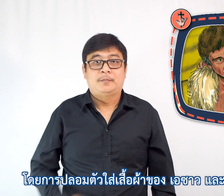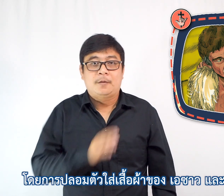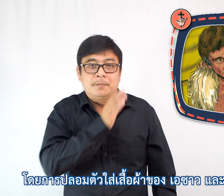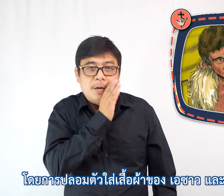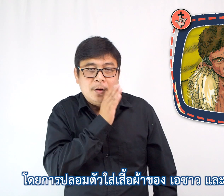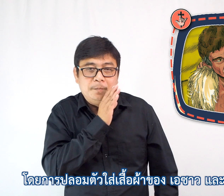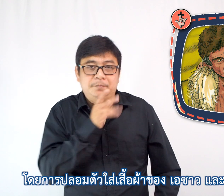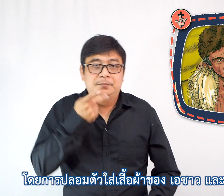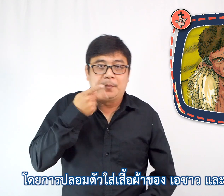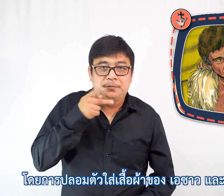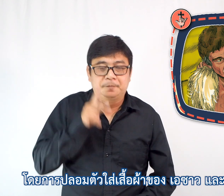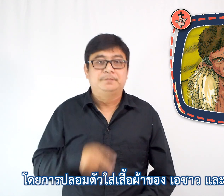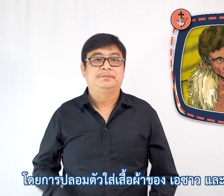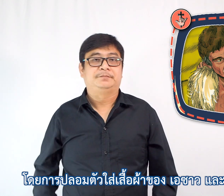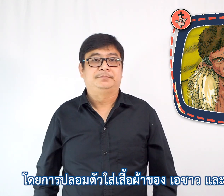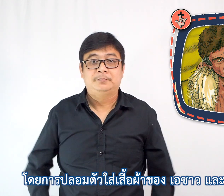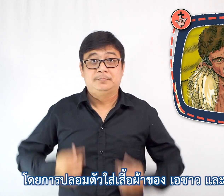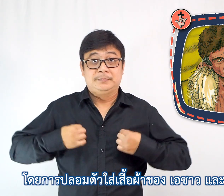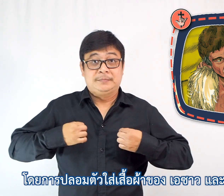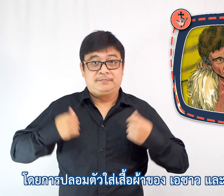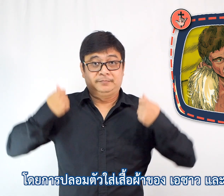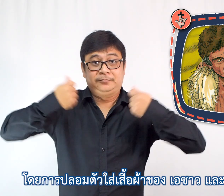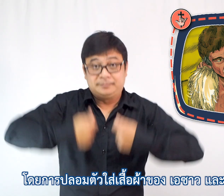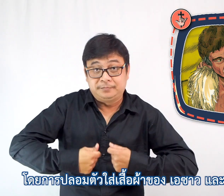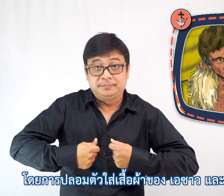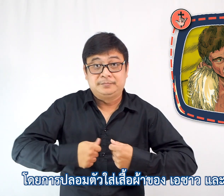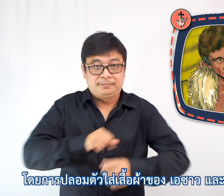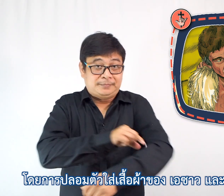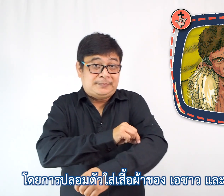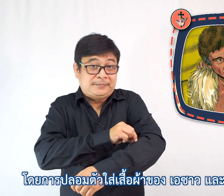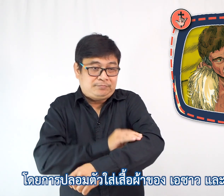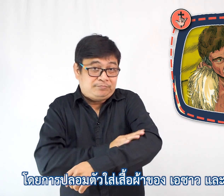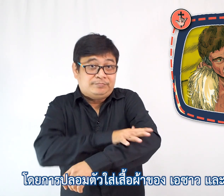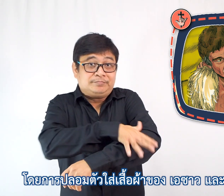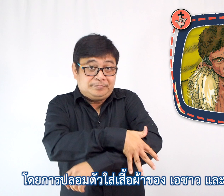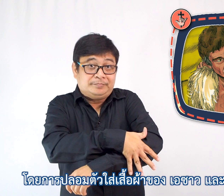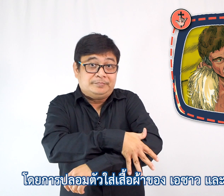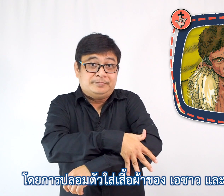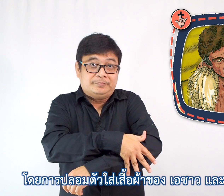โดยการปลอมตัวใส่เสื้อผ้าของเอซาวและหุ้มตัวด้วยหนังแ